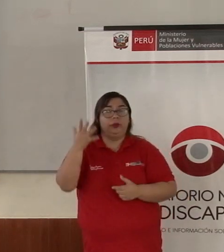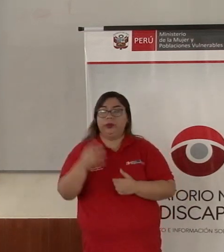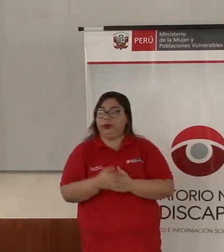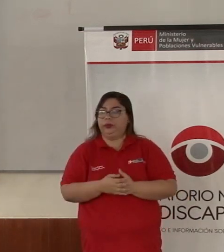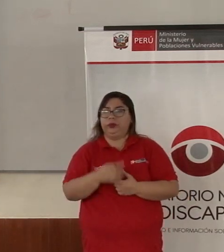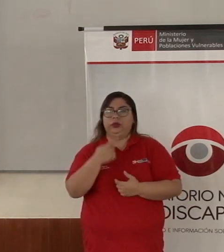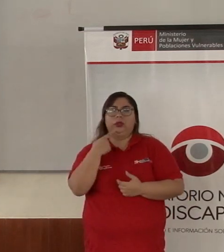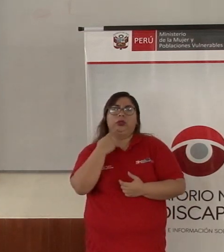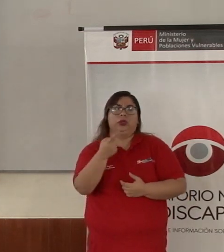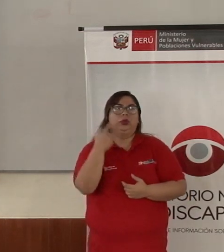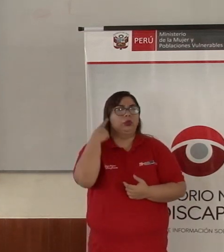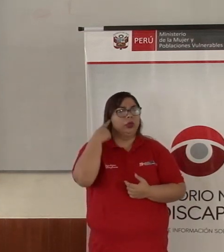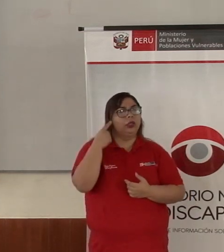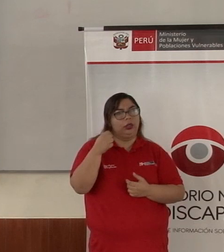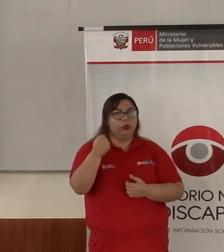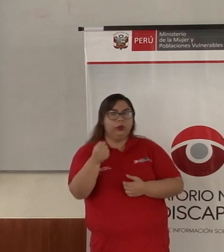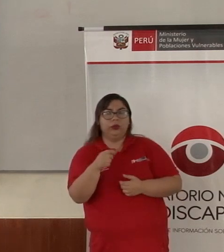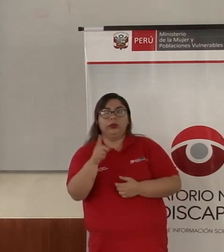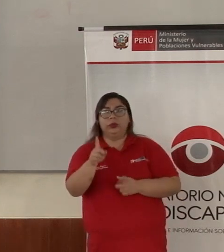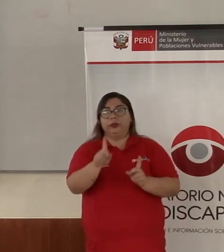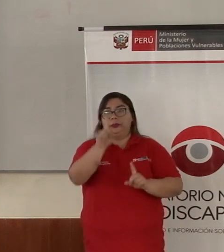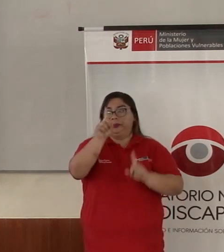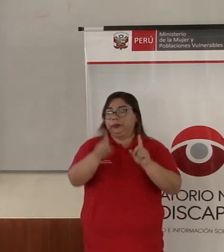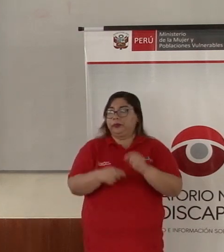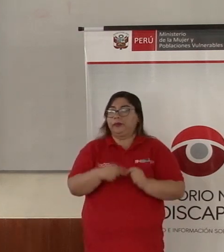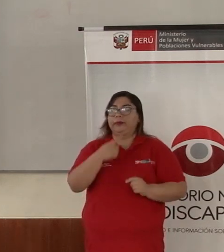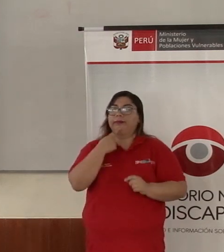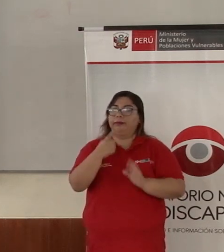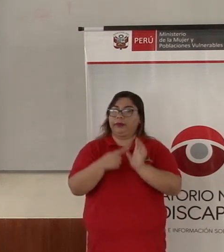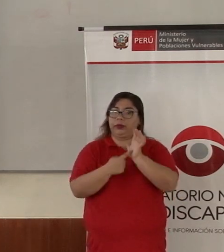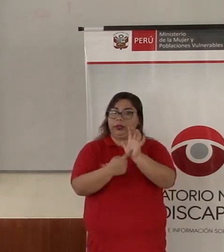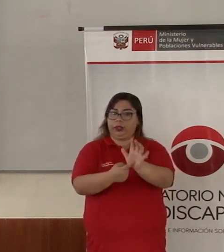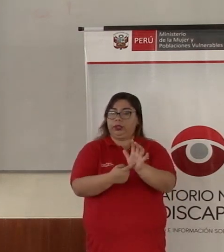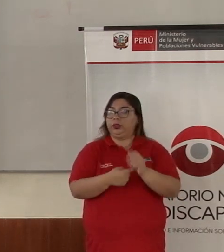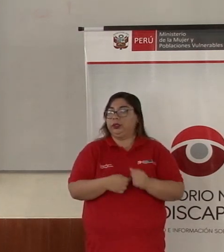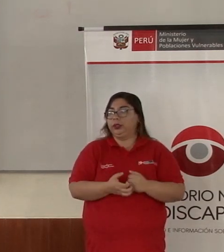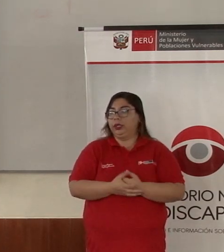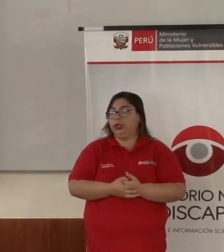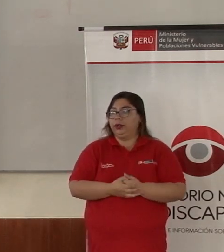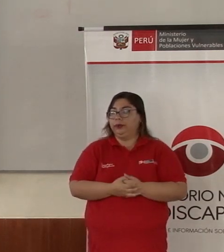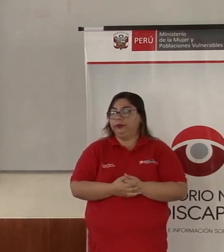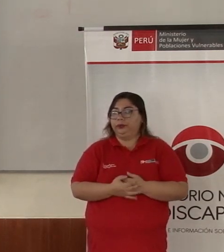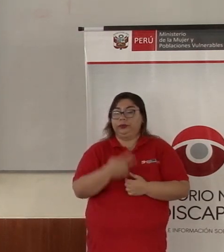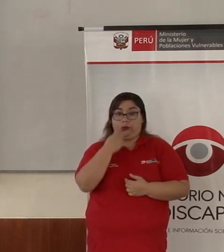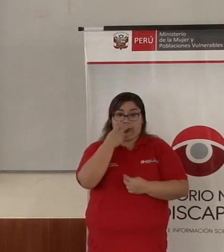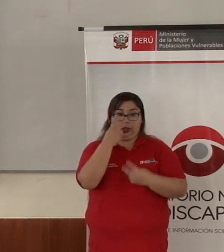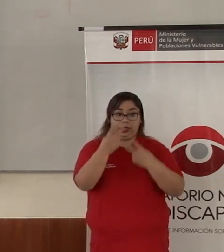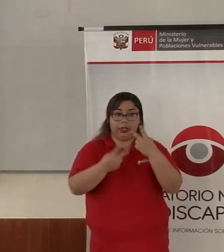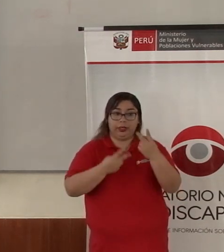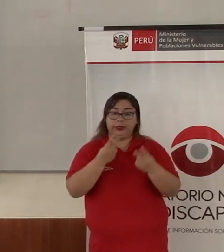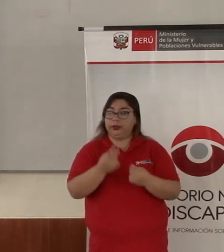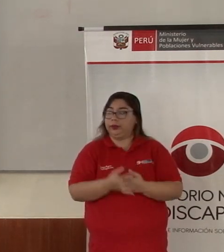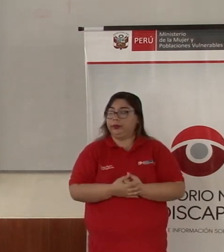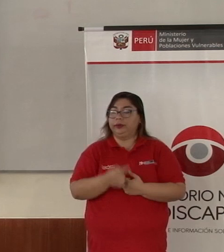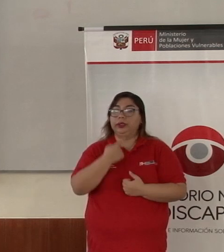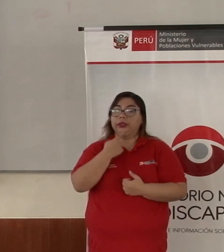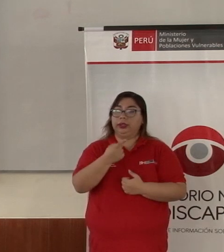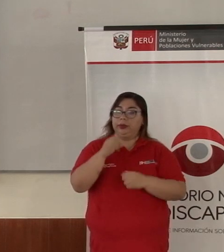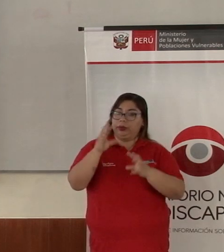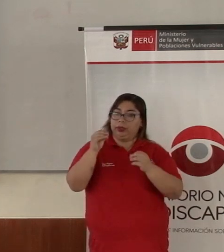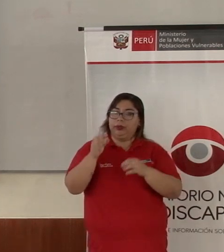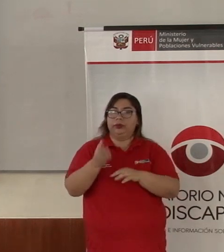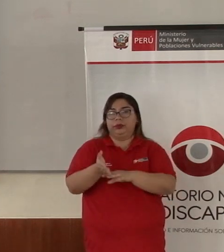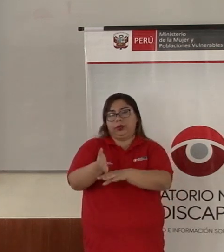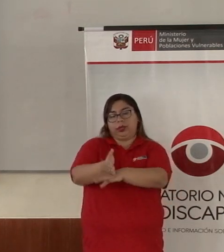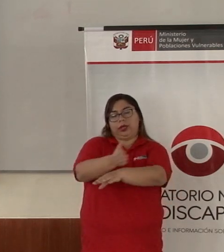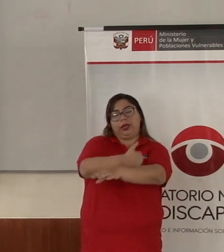Suena duro, pero así está definido y así está determinado por la norma. Deben darse cuenta que estamos hablando de hace